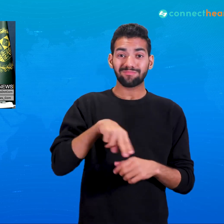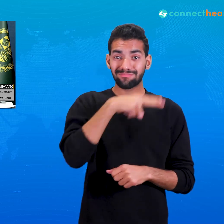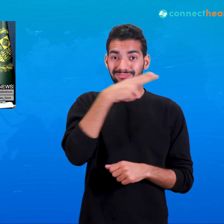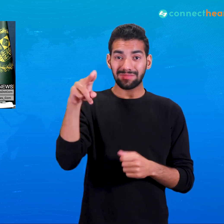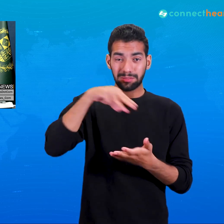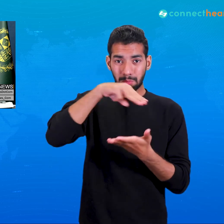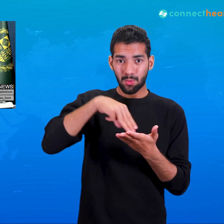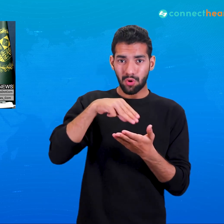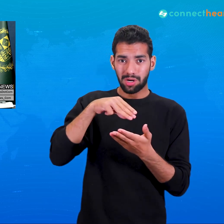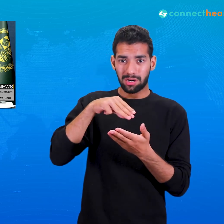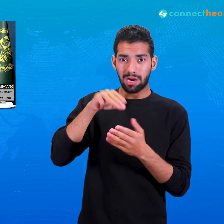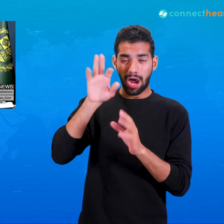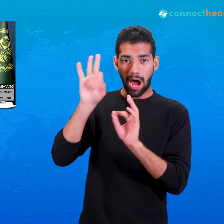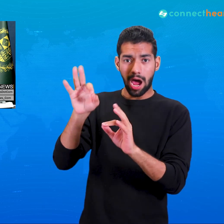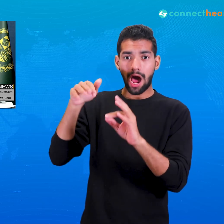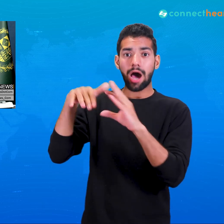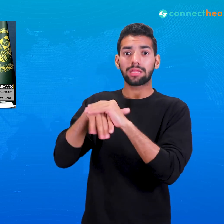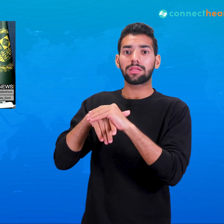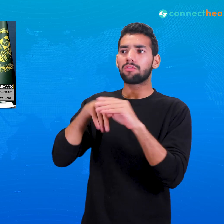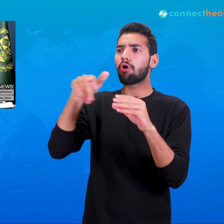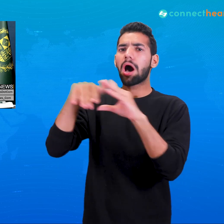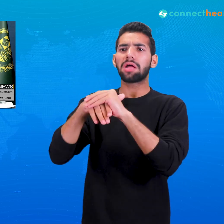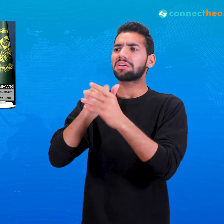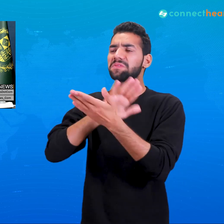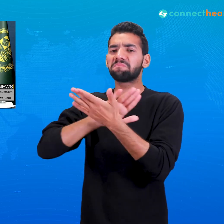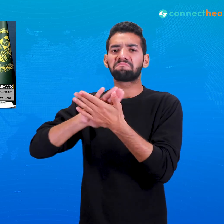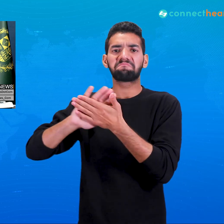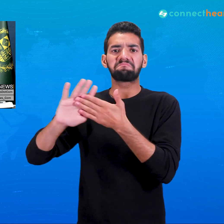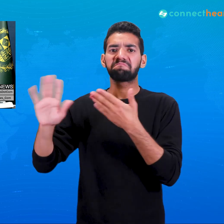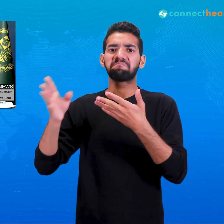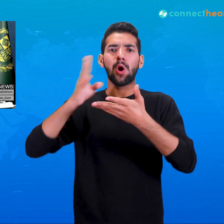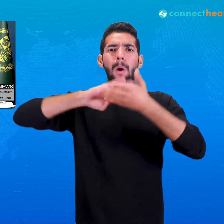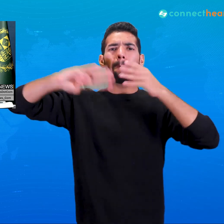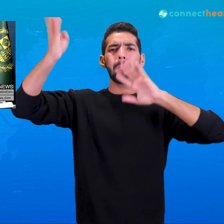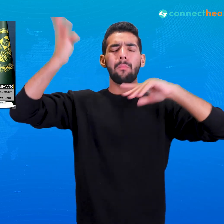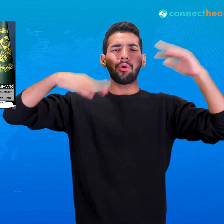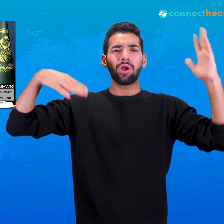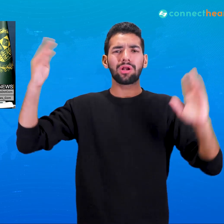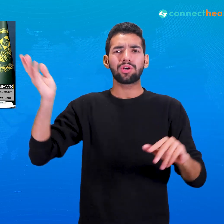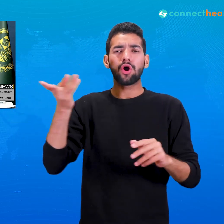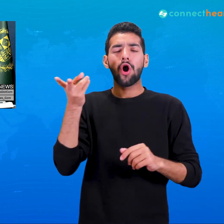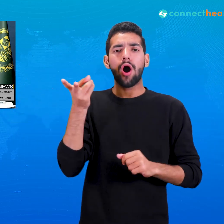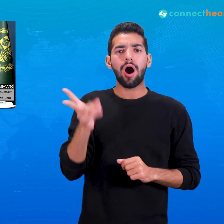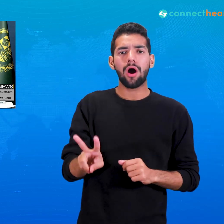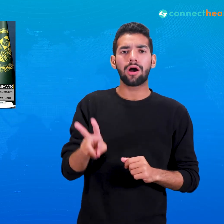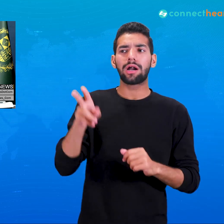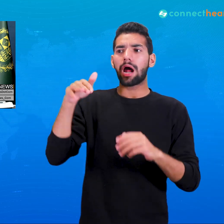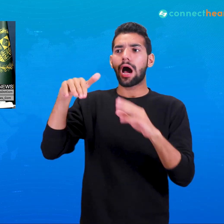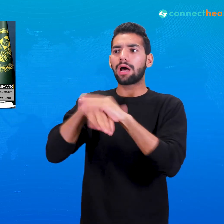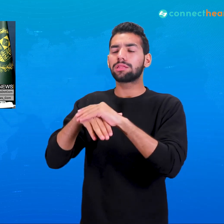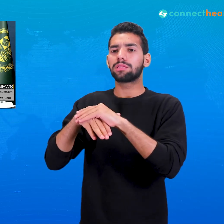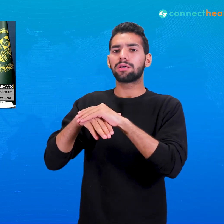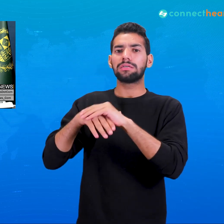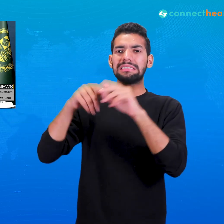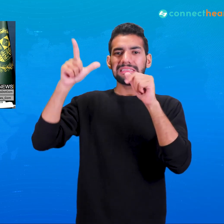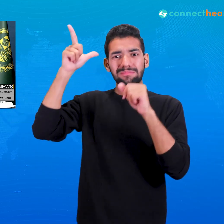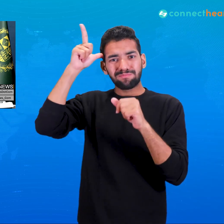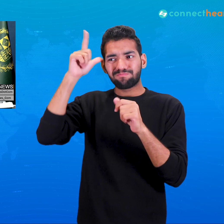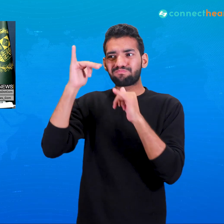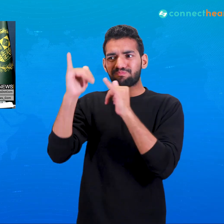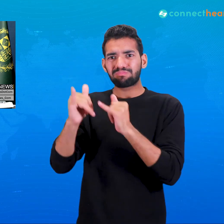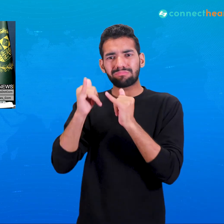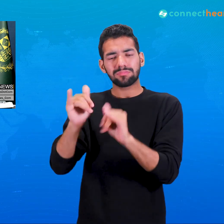سوئٹزرلینڈ کچھ نہیں ہے وہاں سوائے گائے بھینسیں اور پہاڑ ہیں، گائے بھینسیں نہیں، گائے اور